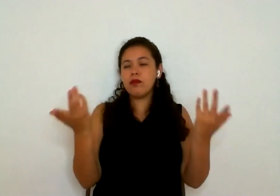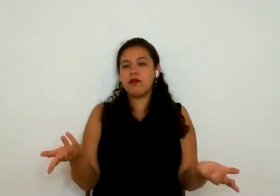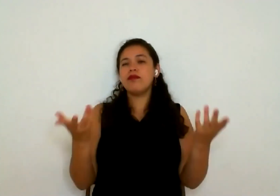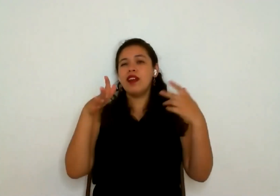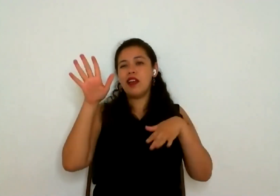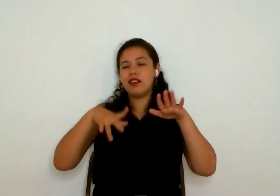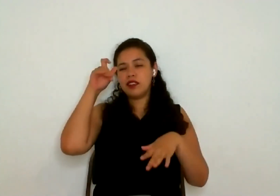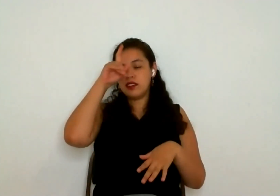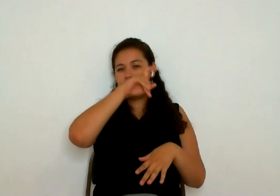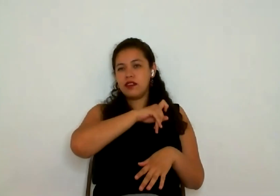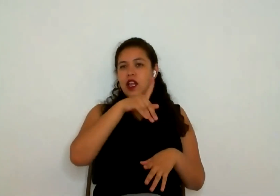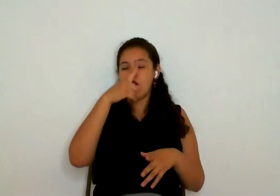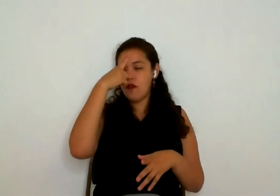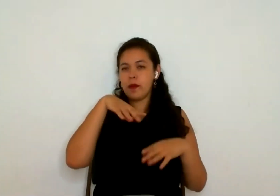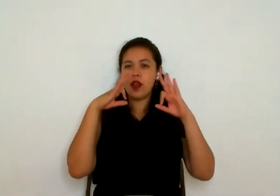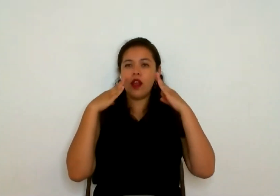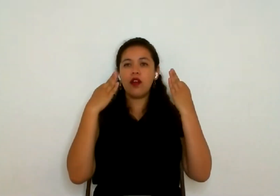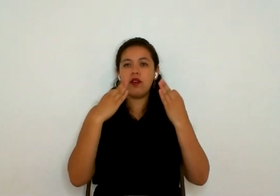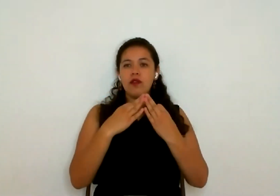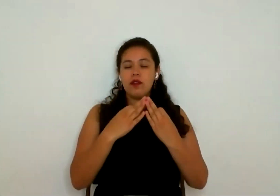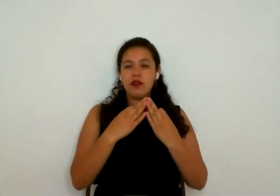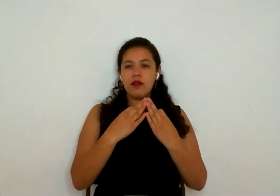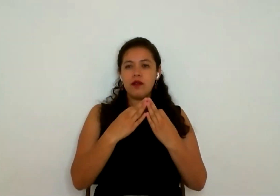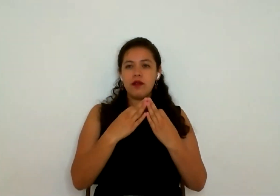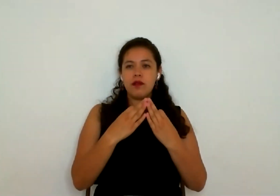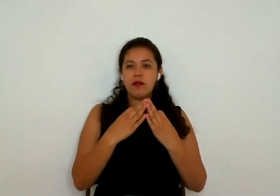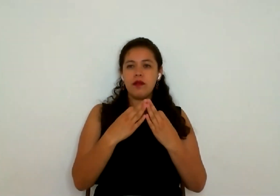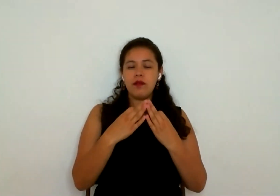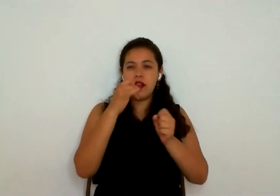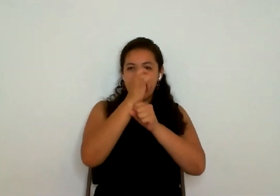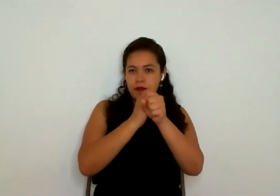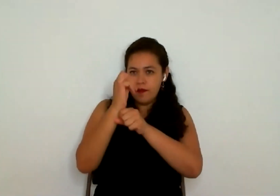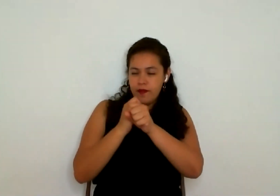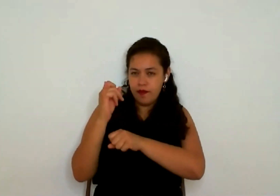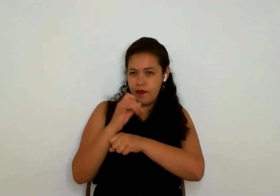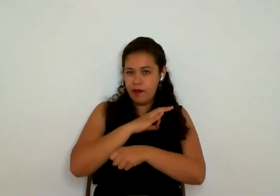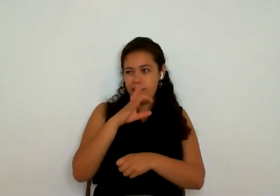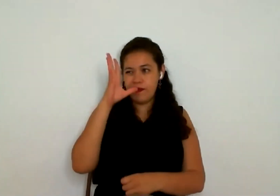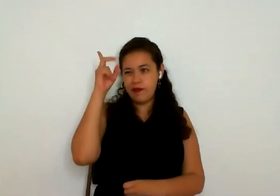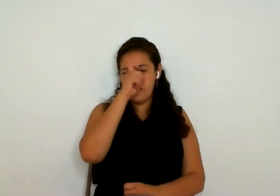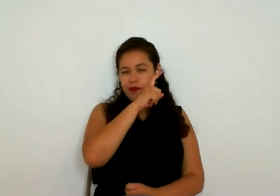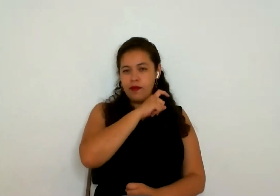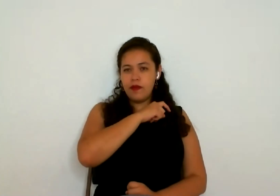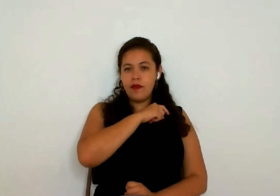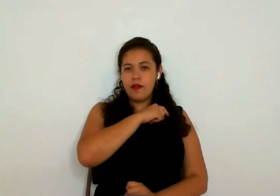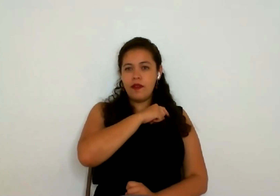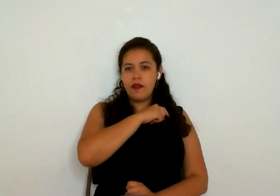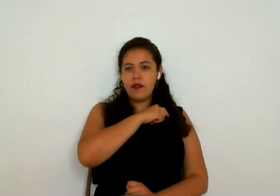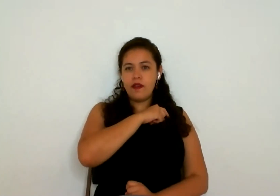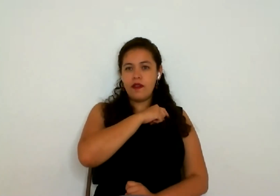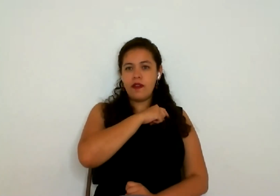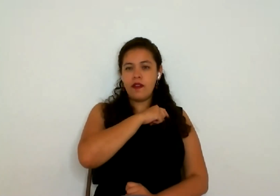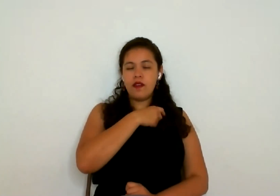este manera de investigar para estos casos algunos autores si no les dan comprobante